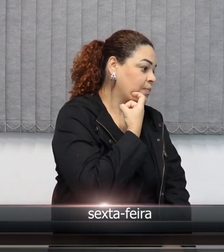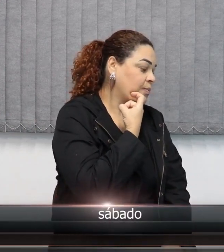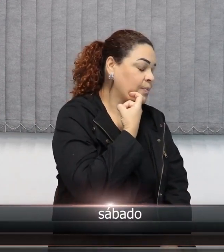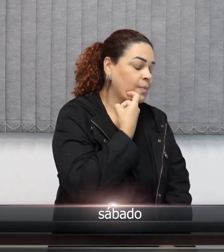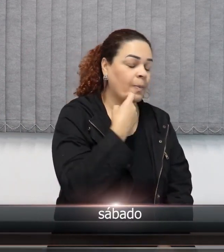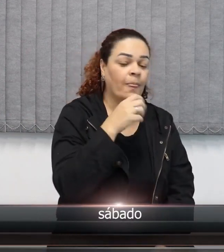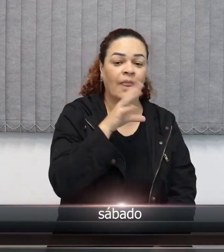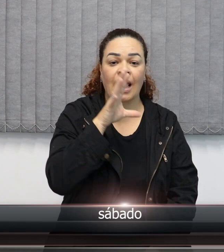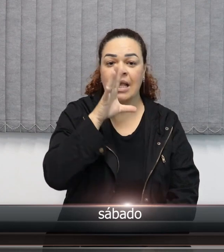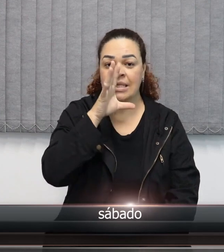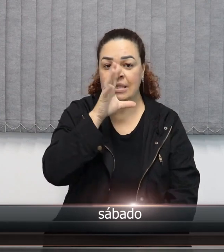sábado.